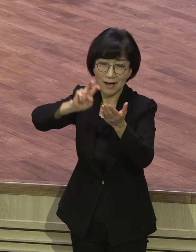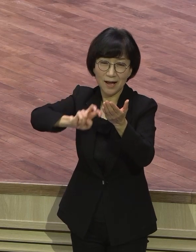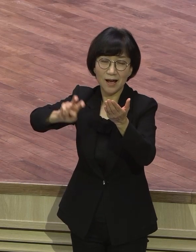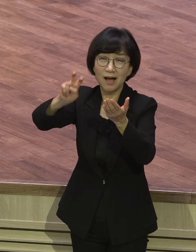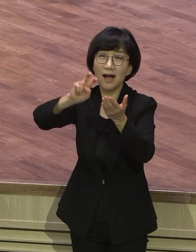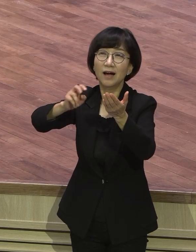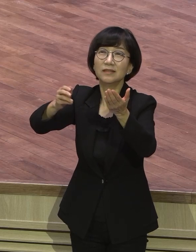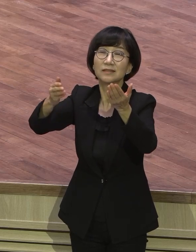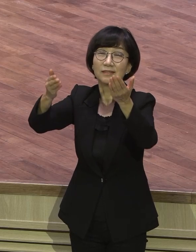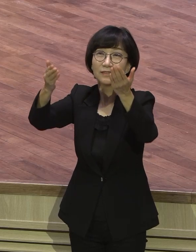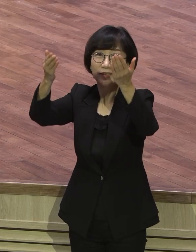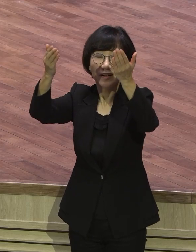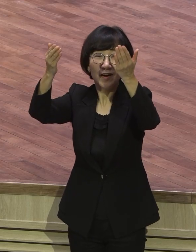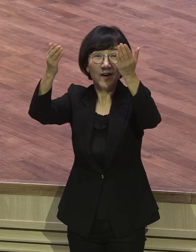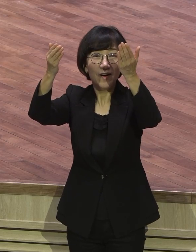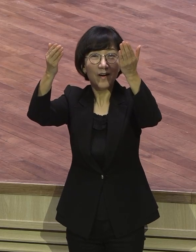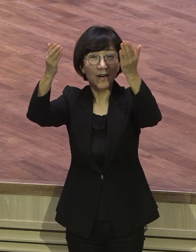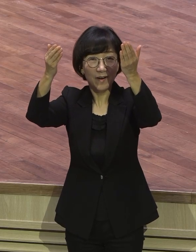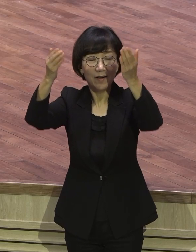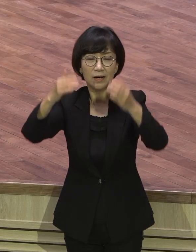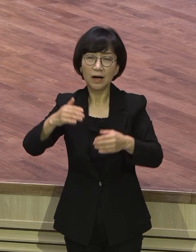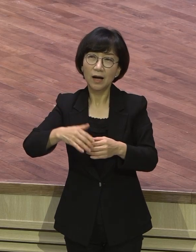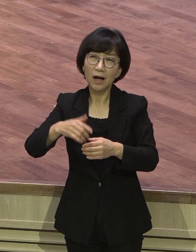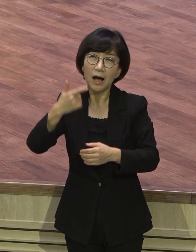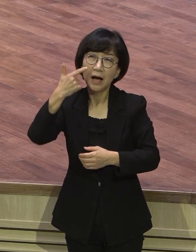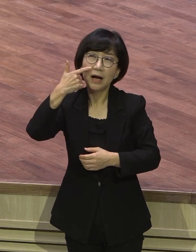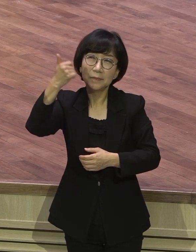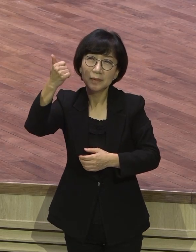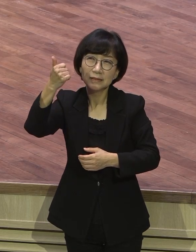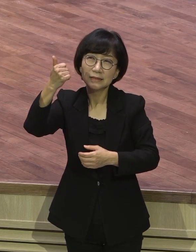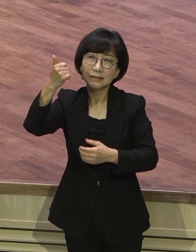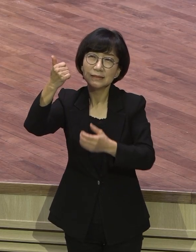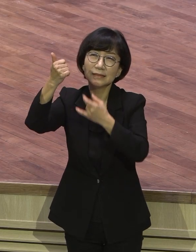아버지를 정말 찬양하고 싶으면 마음이 있어야 돼요.